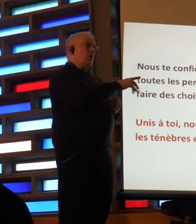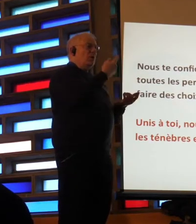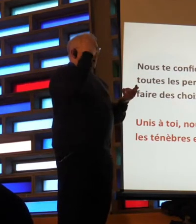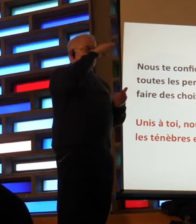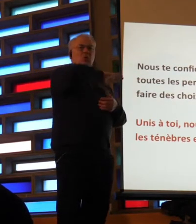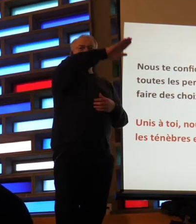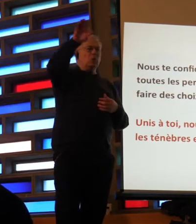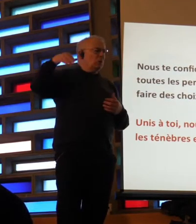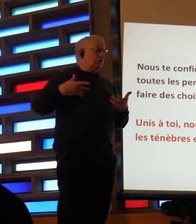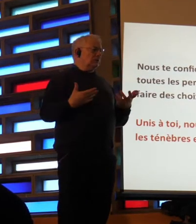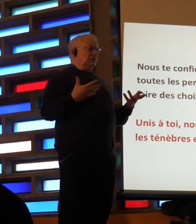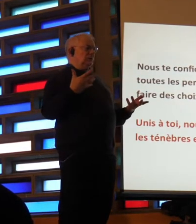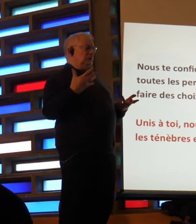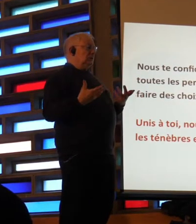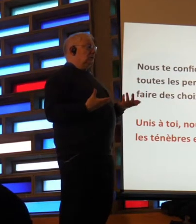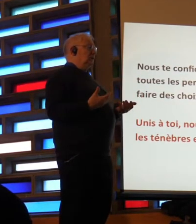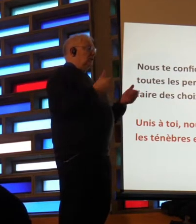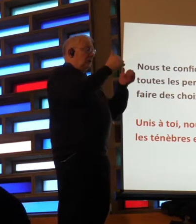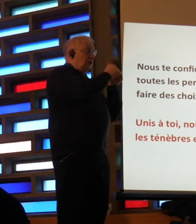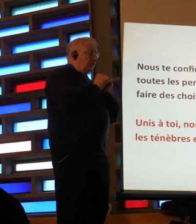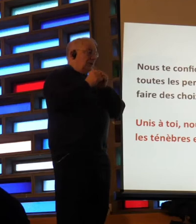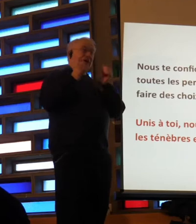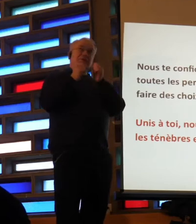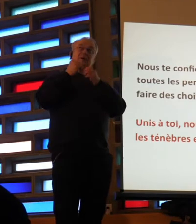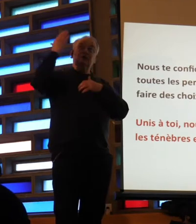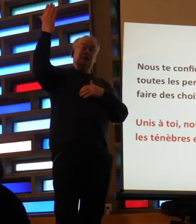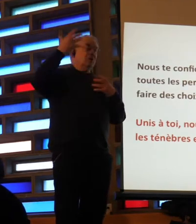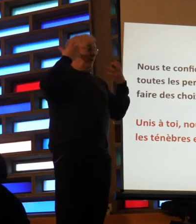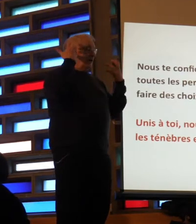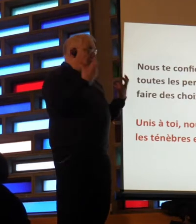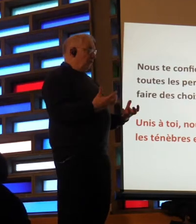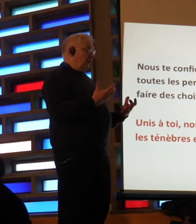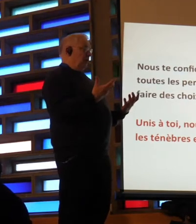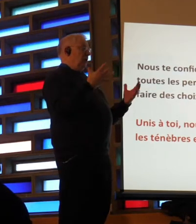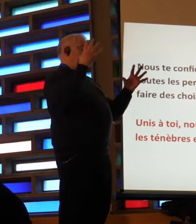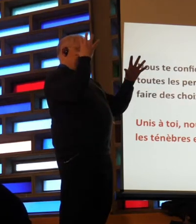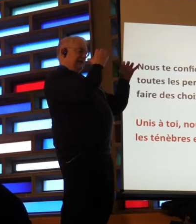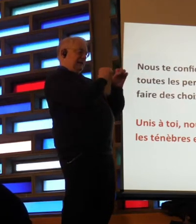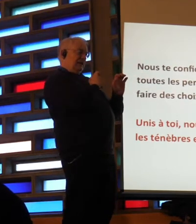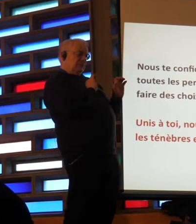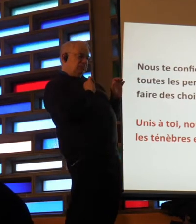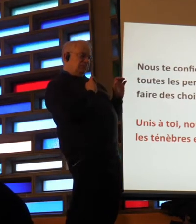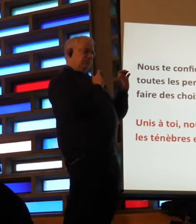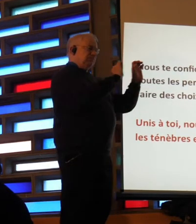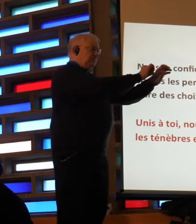d'autres. Unis à toi, nous voulons faire reculer les ténèbres et apaiser